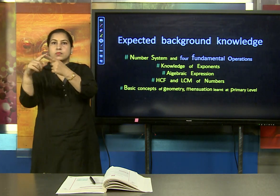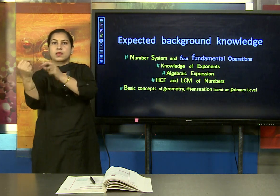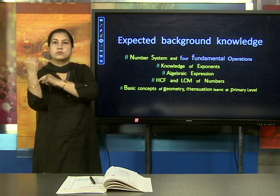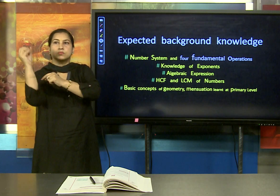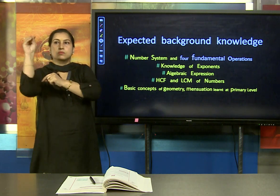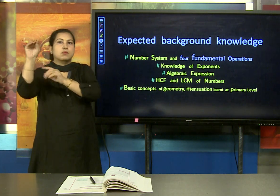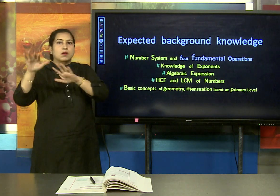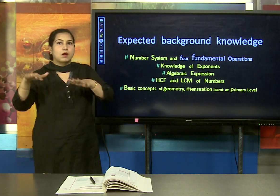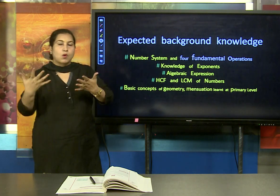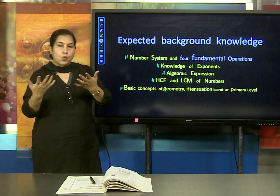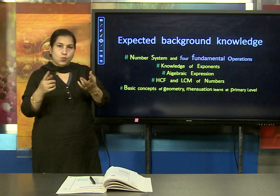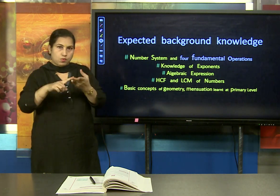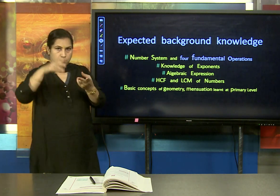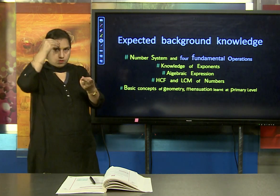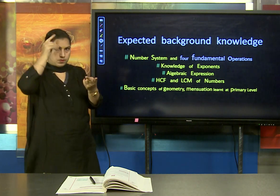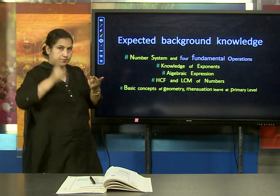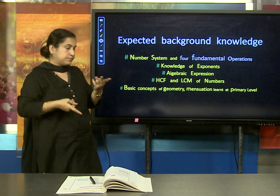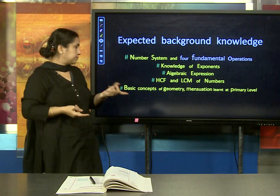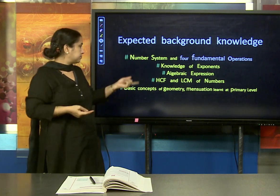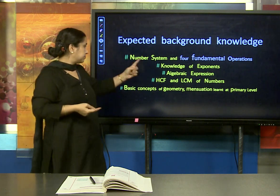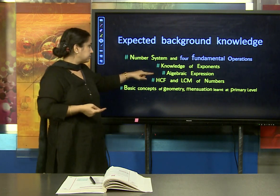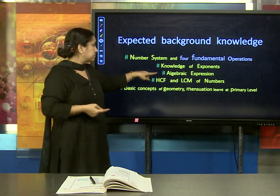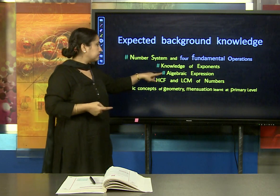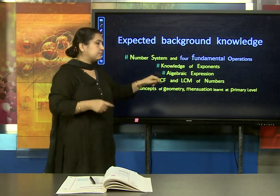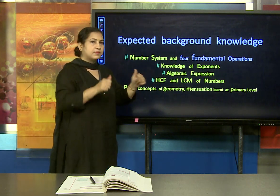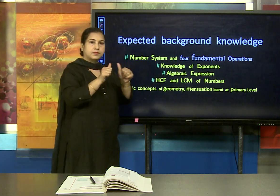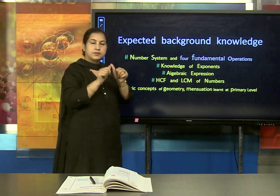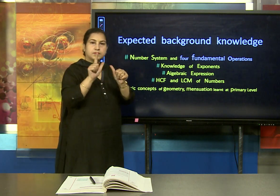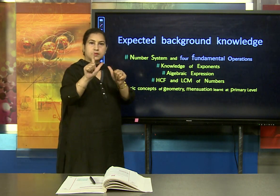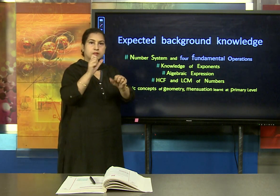जो बैकग्राउंड नॉलेज हमें पता होनी चाहिए वो है नंबर सिस्टम, 4 ऑपरेशन,